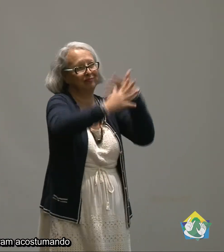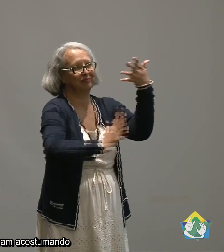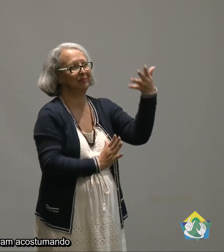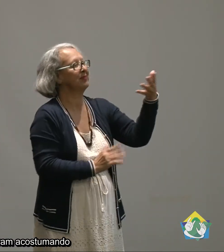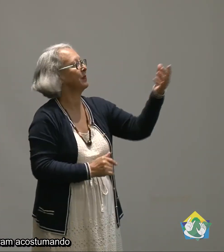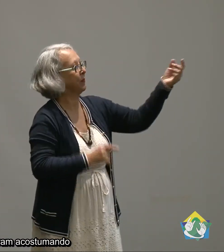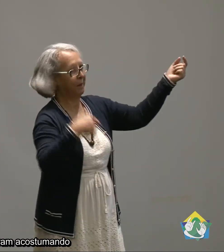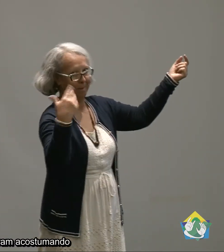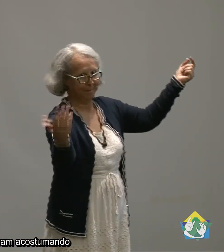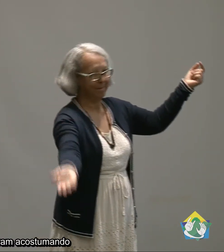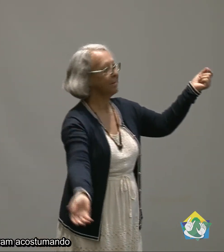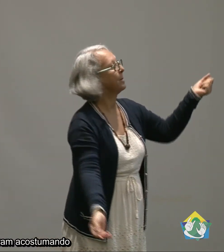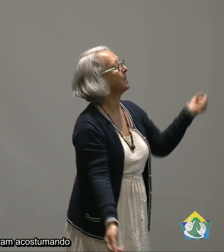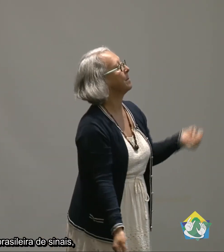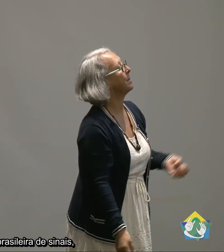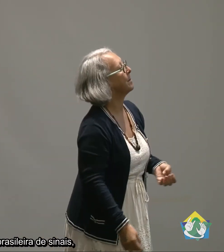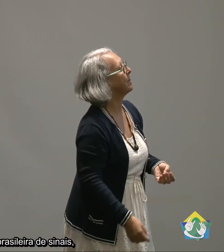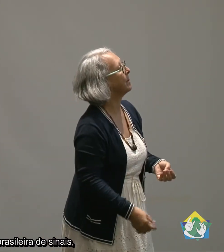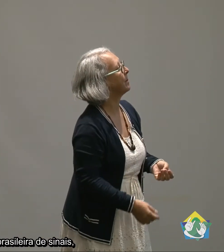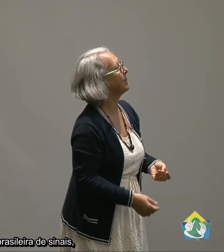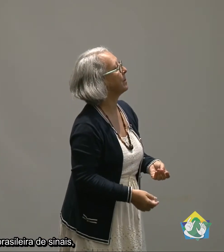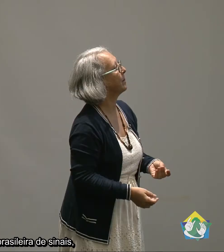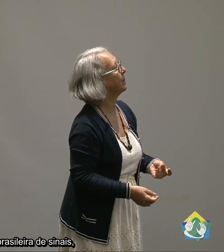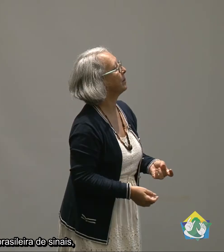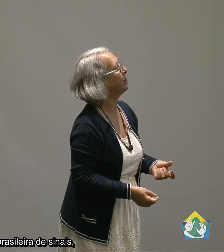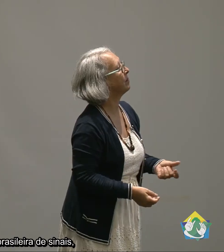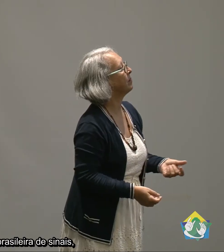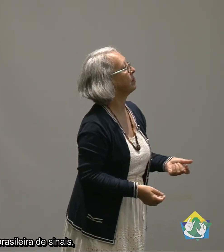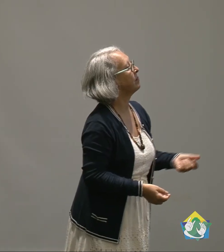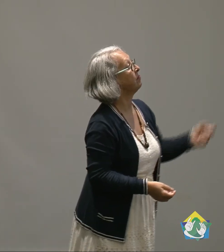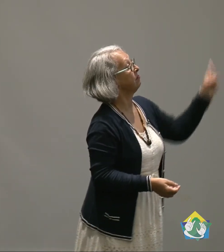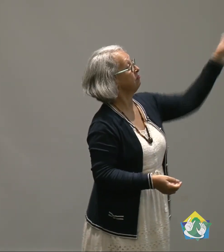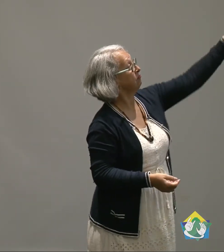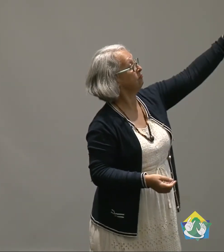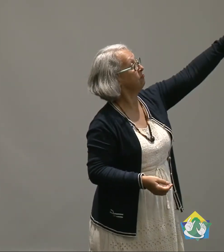E eles acabaram acostumando a falar em língua brasileira de sinais.